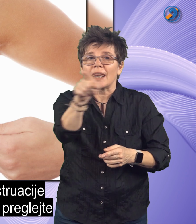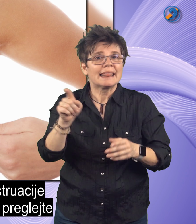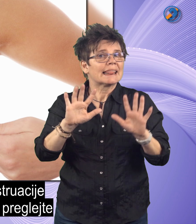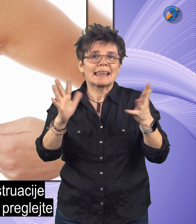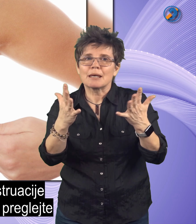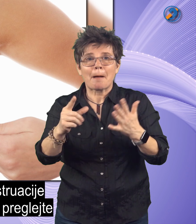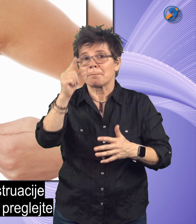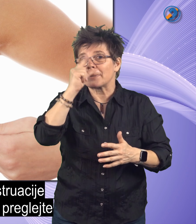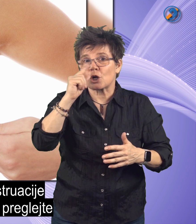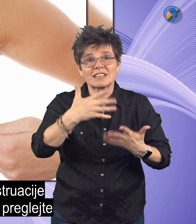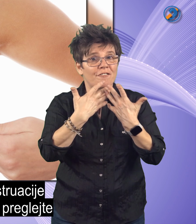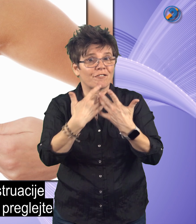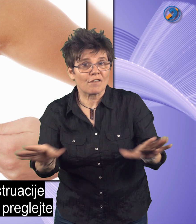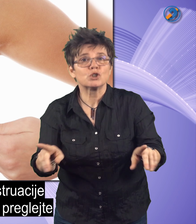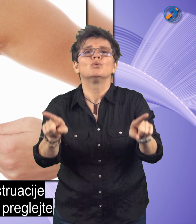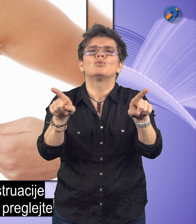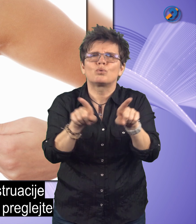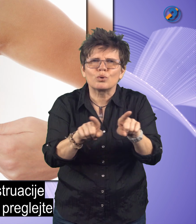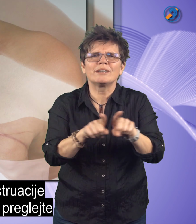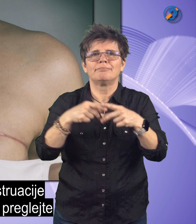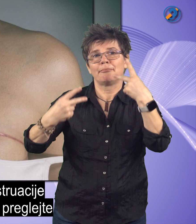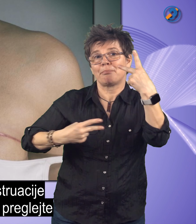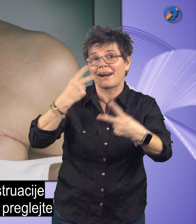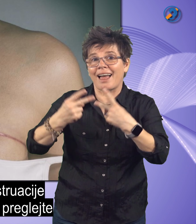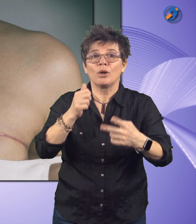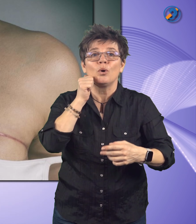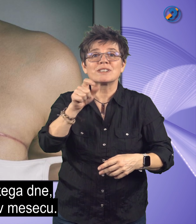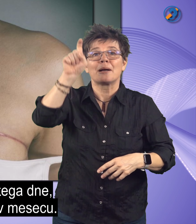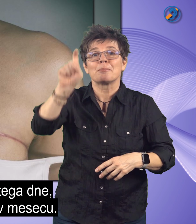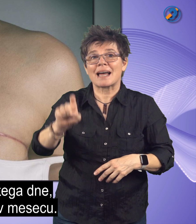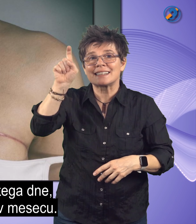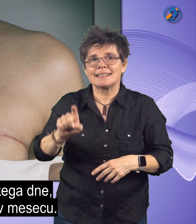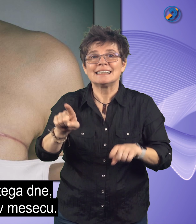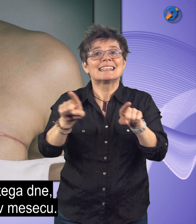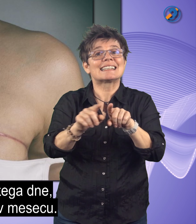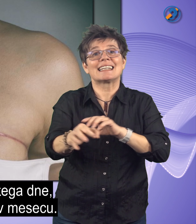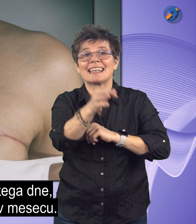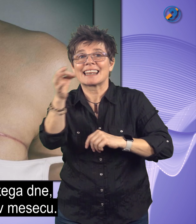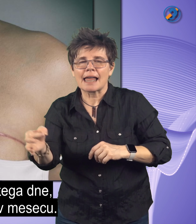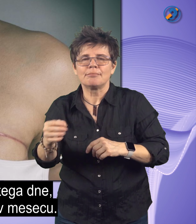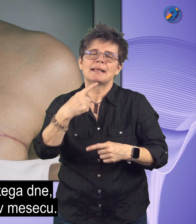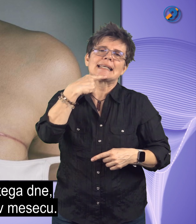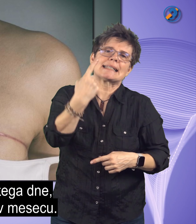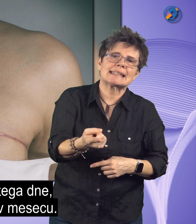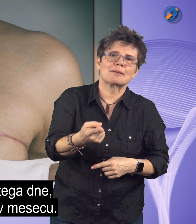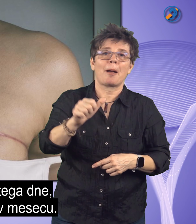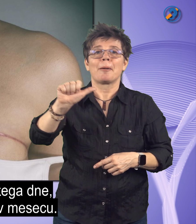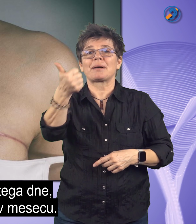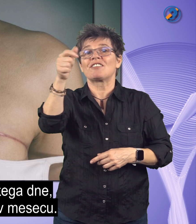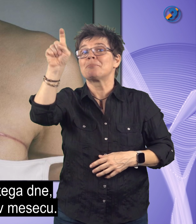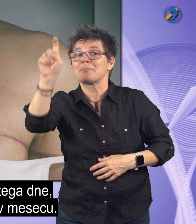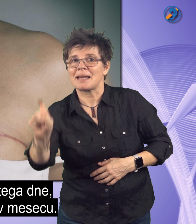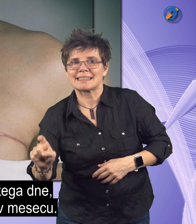če menstruacije nimate več, jih preglejte vsak mesec istega dne, recimo 1. v